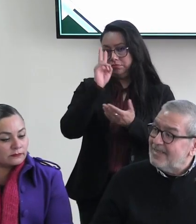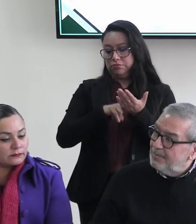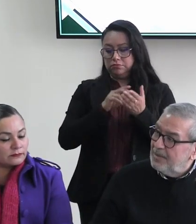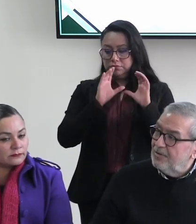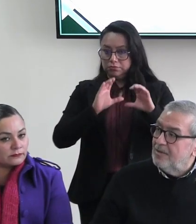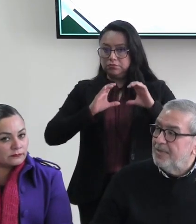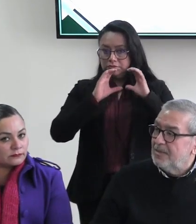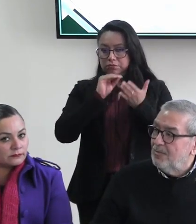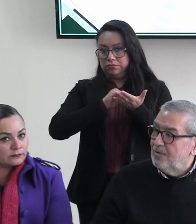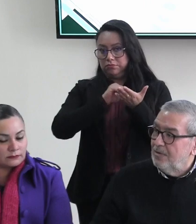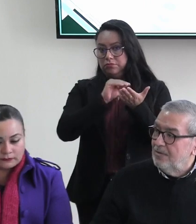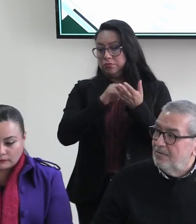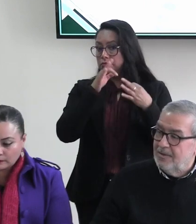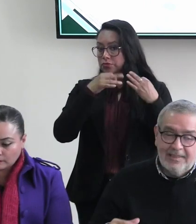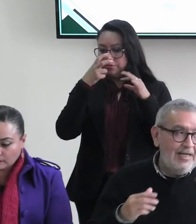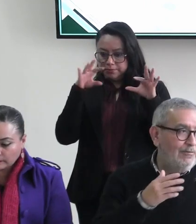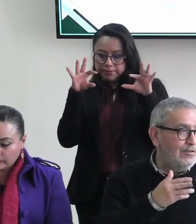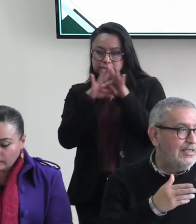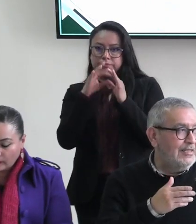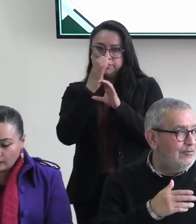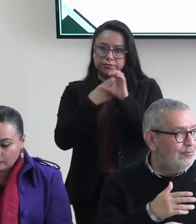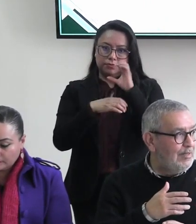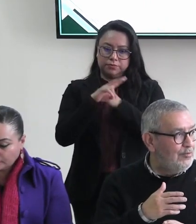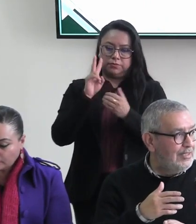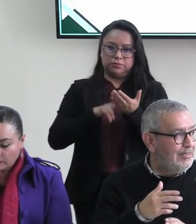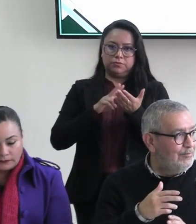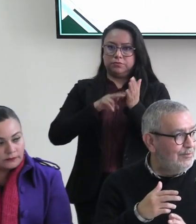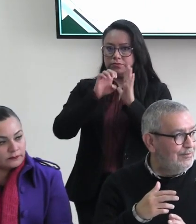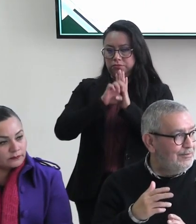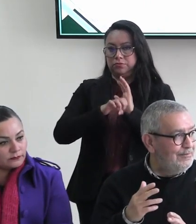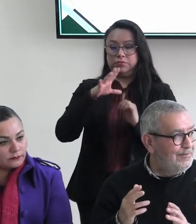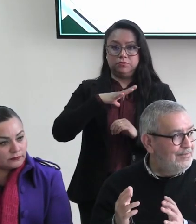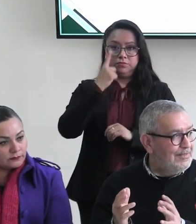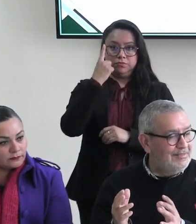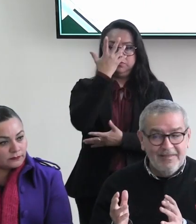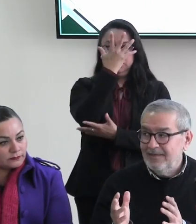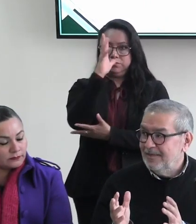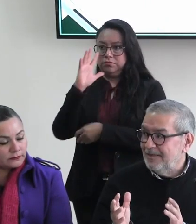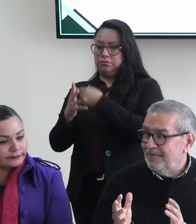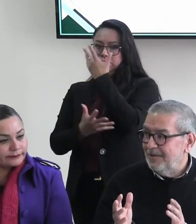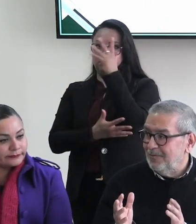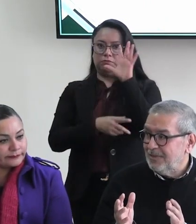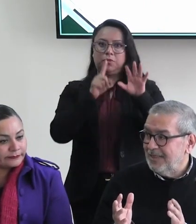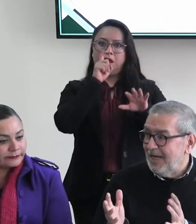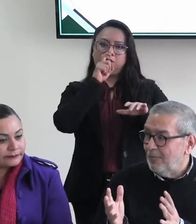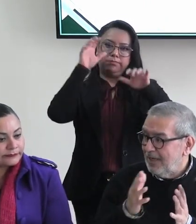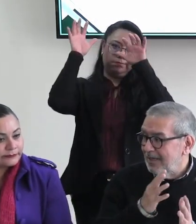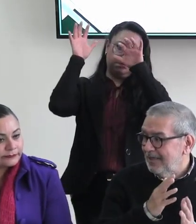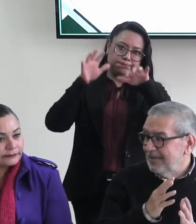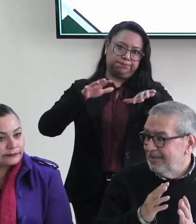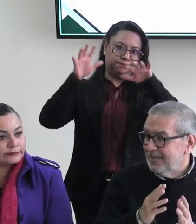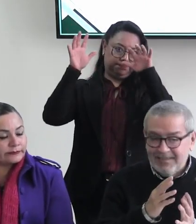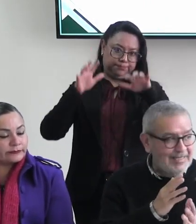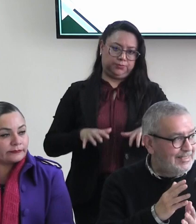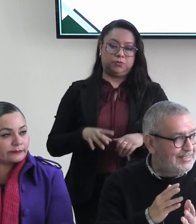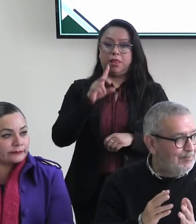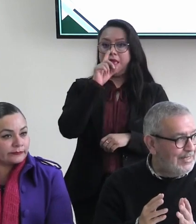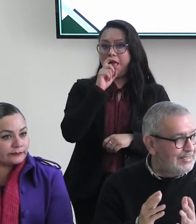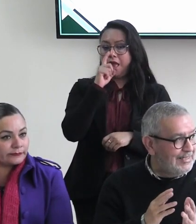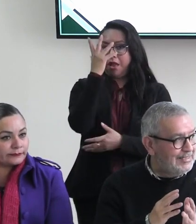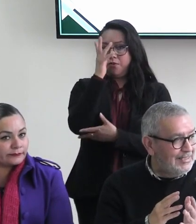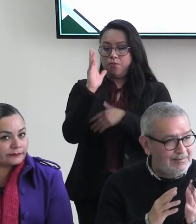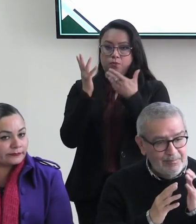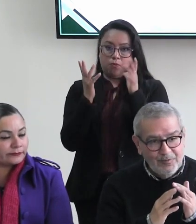tiene que ver también con el patrimonio. Está el bosque de lluvia, por ejemplo, ¿no? El bosque de agua, que está en